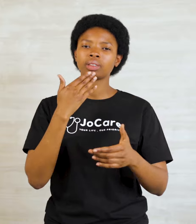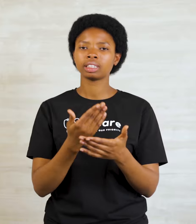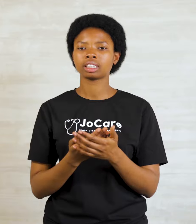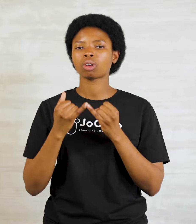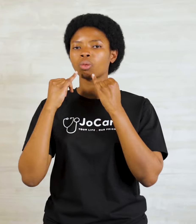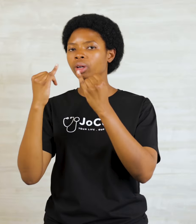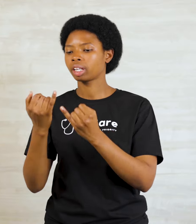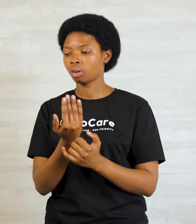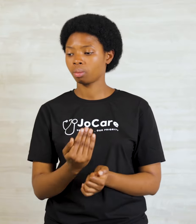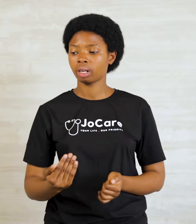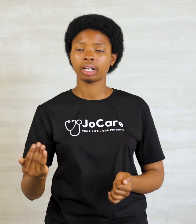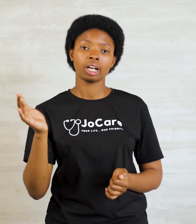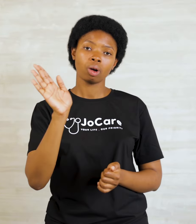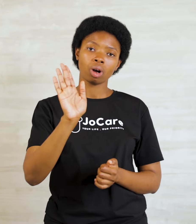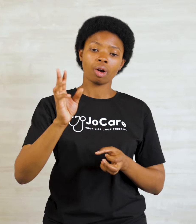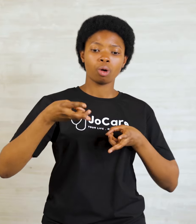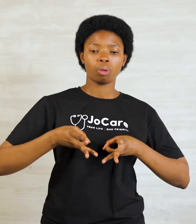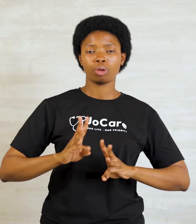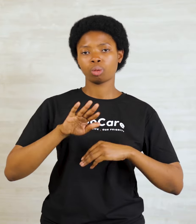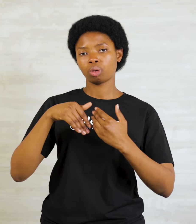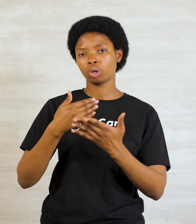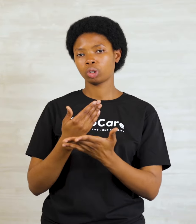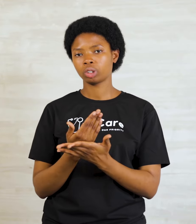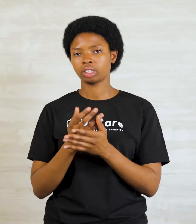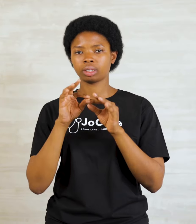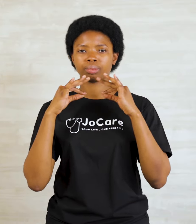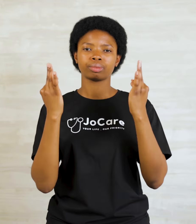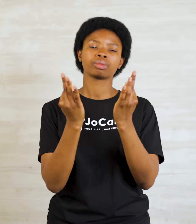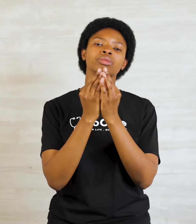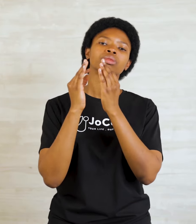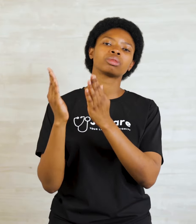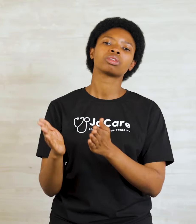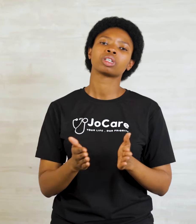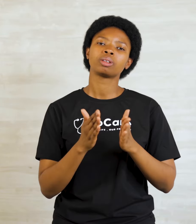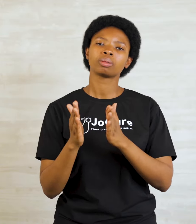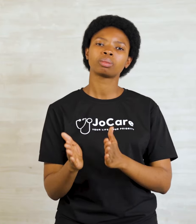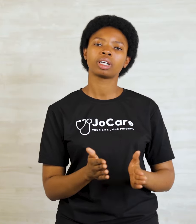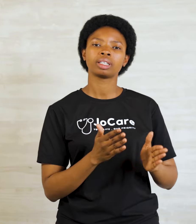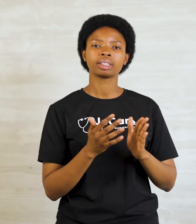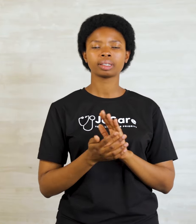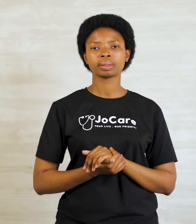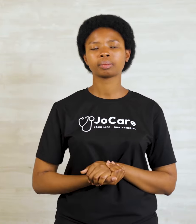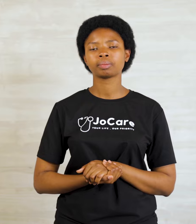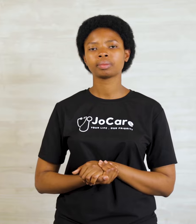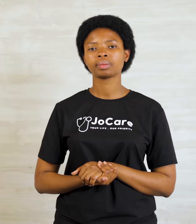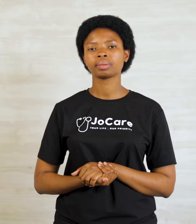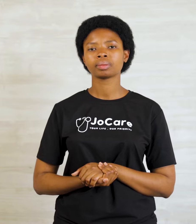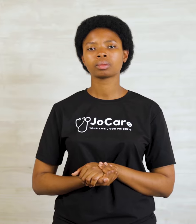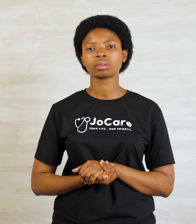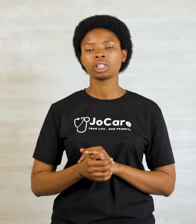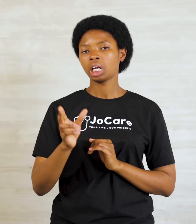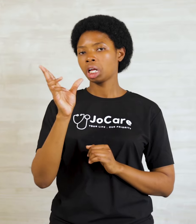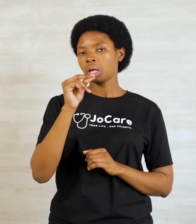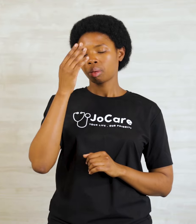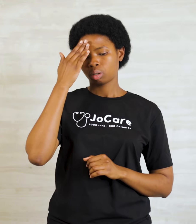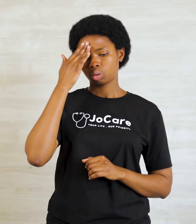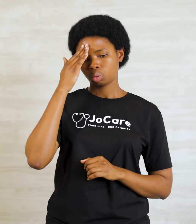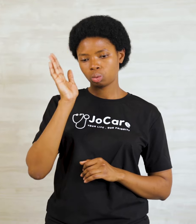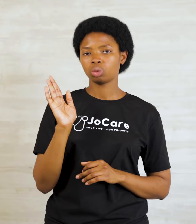byiza kubwira umwana wawe uburyo bwose bwo kuboneza urubyaro ntabwo tuzi